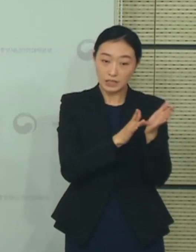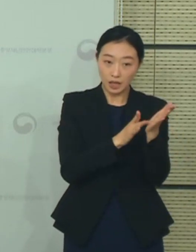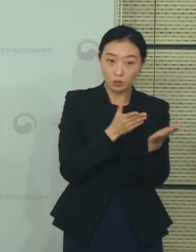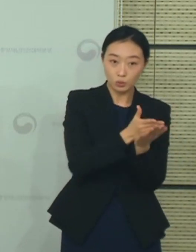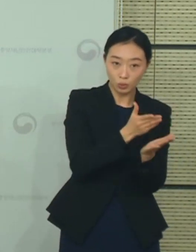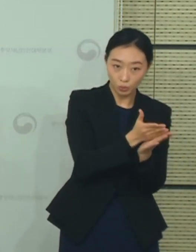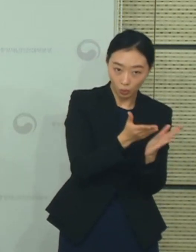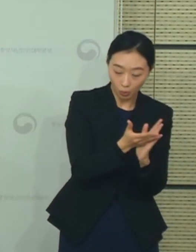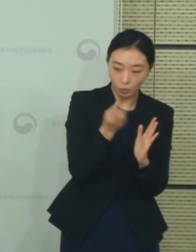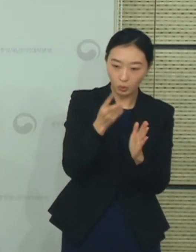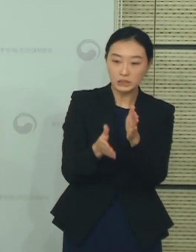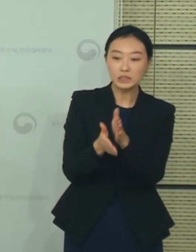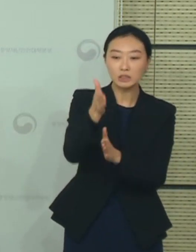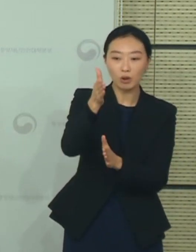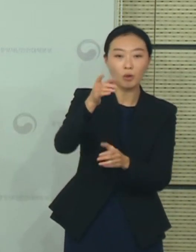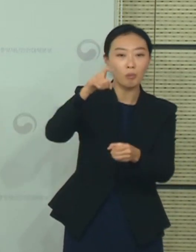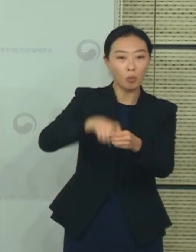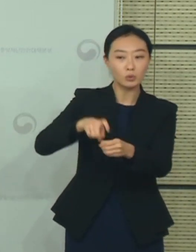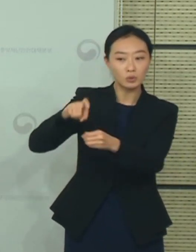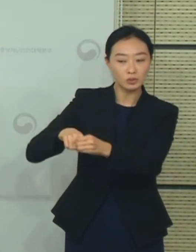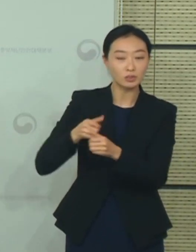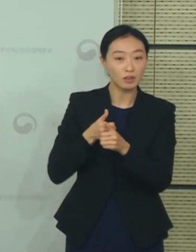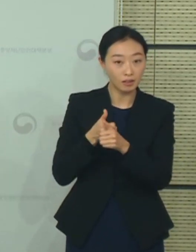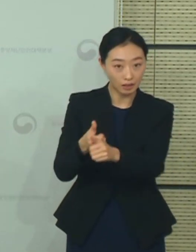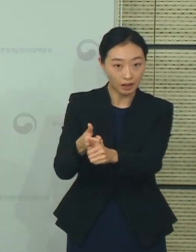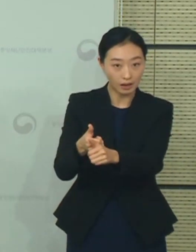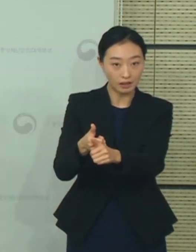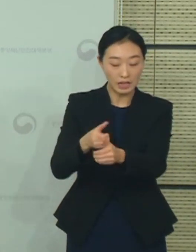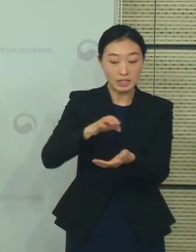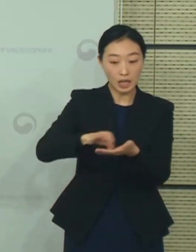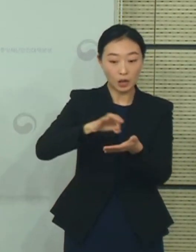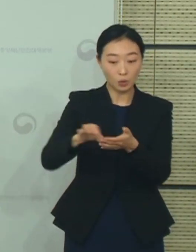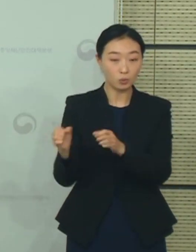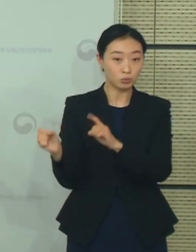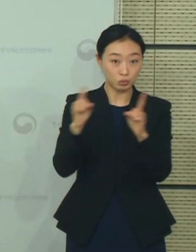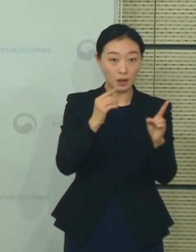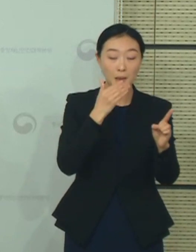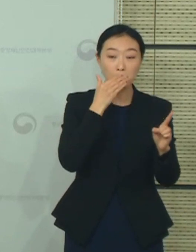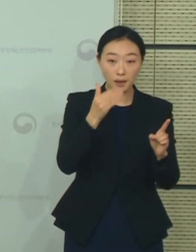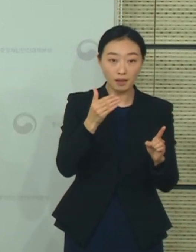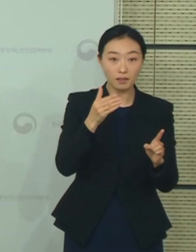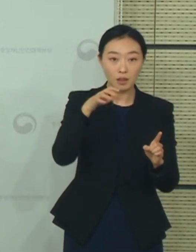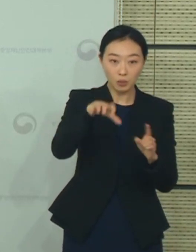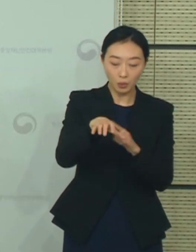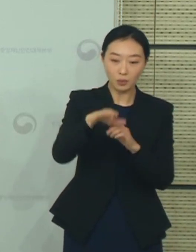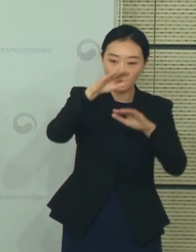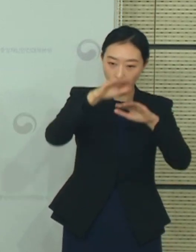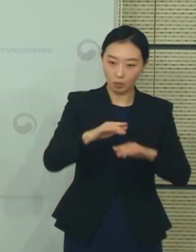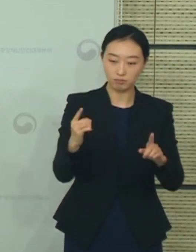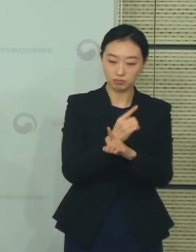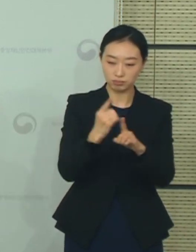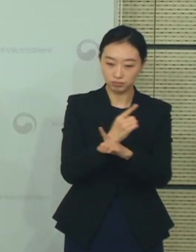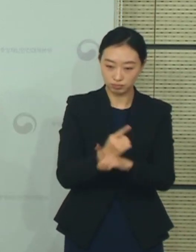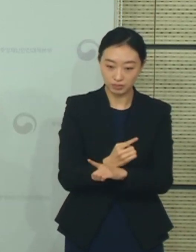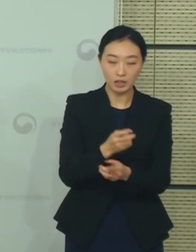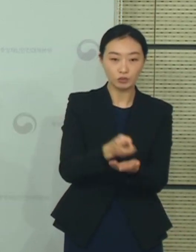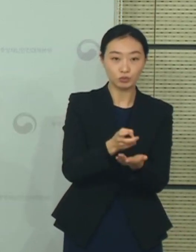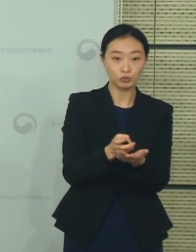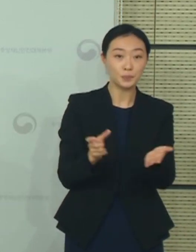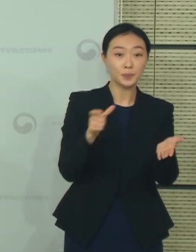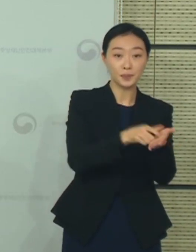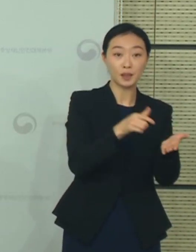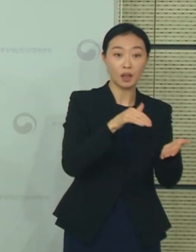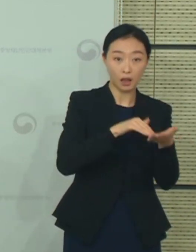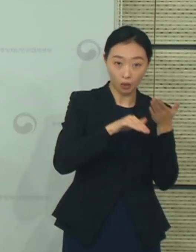시설 용도 등에 따라서 사용 재개 기간을 더 단축할 수 있는 내용을 포함하여 지침을 개정하고